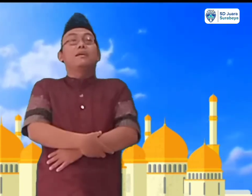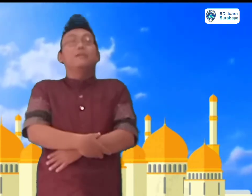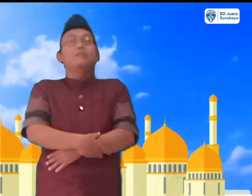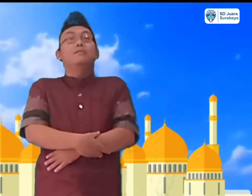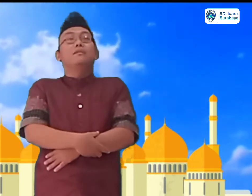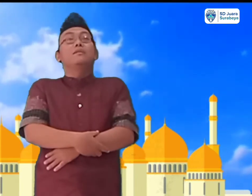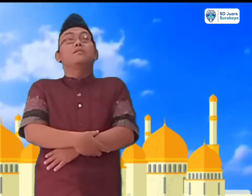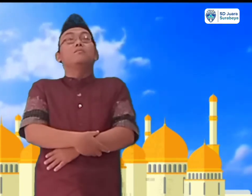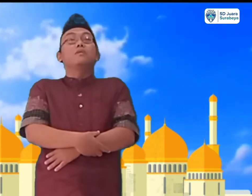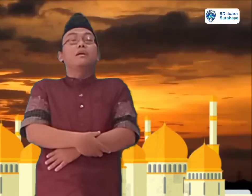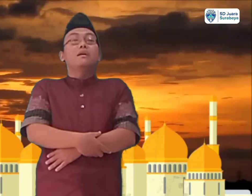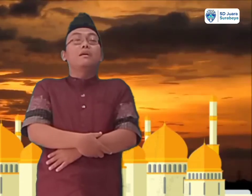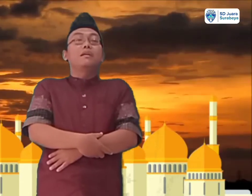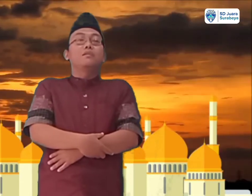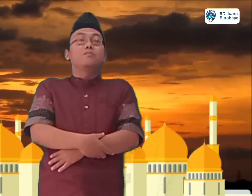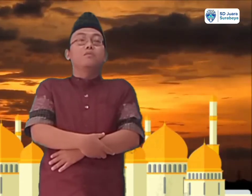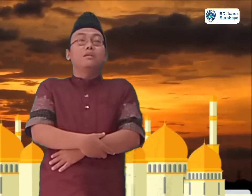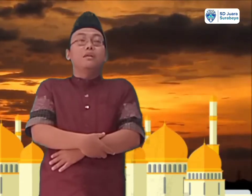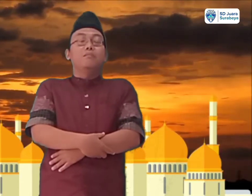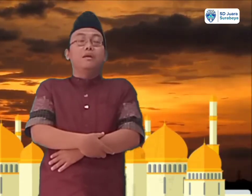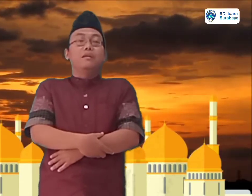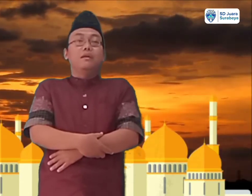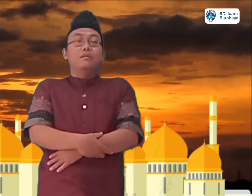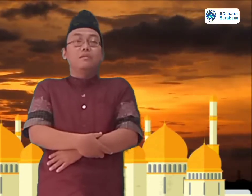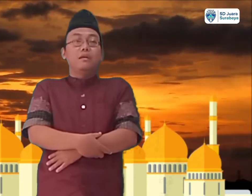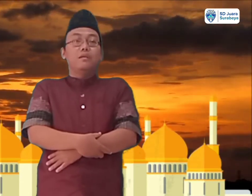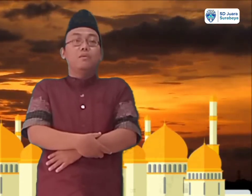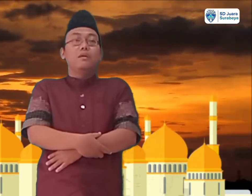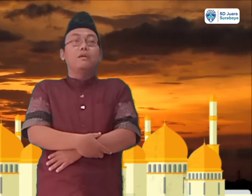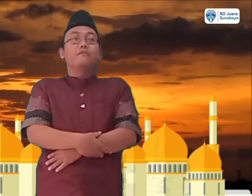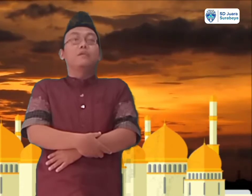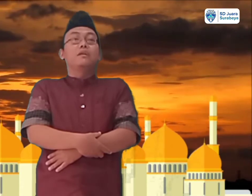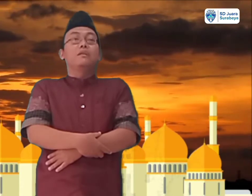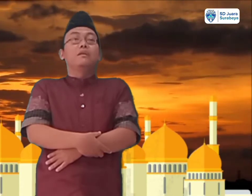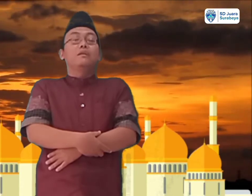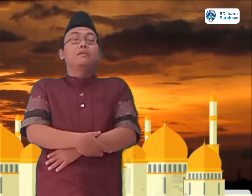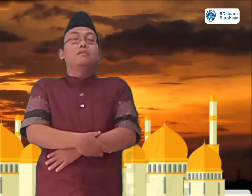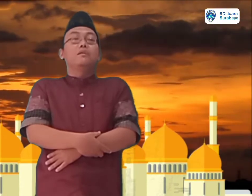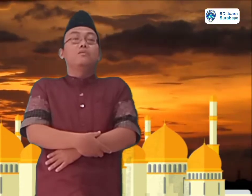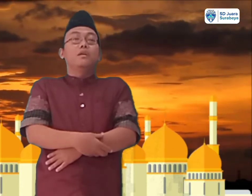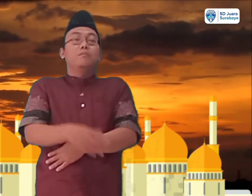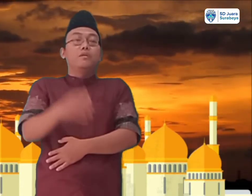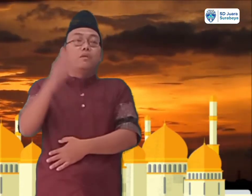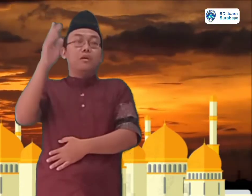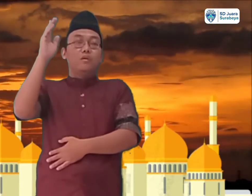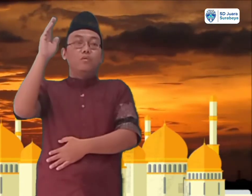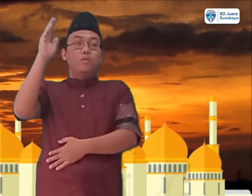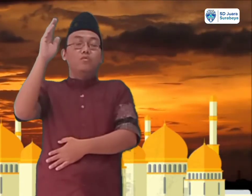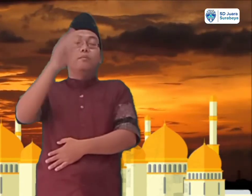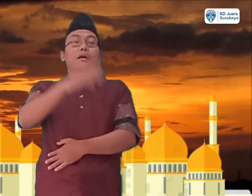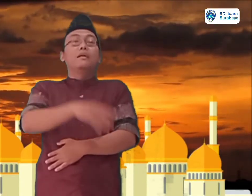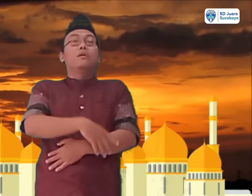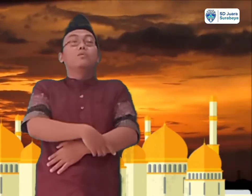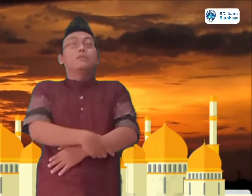sekalian? Semoga kalian semua dalam keadaan sehat walafiat dan selalu dalam lindungan Allah subhanahu wa